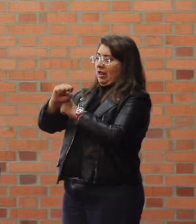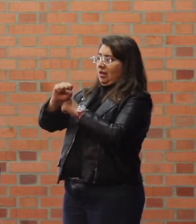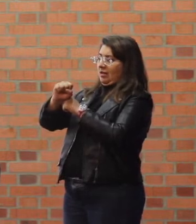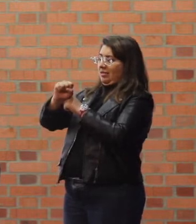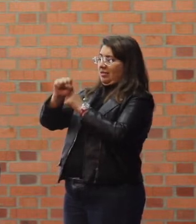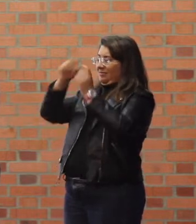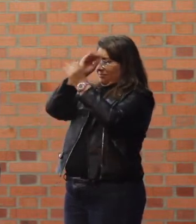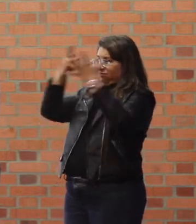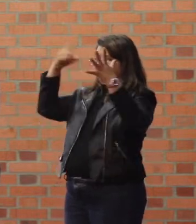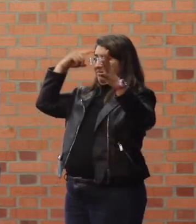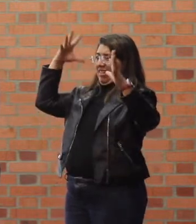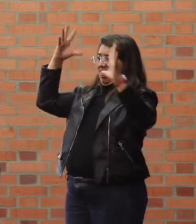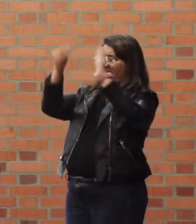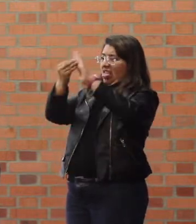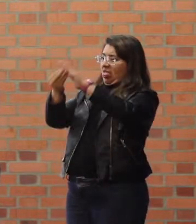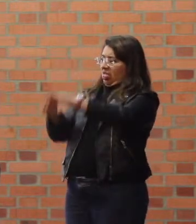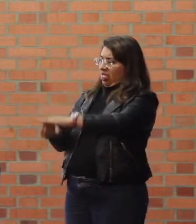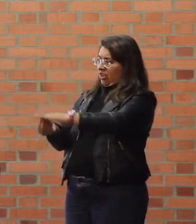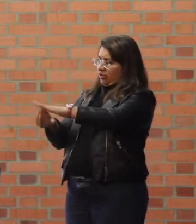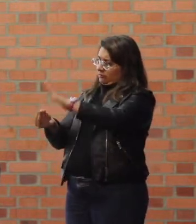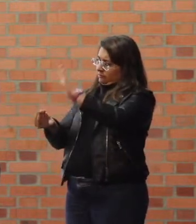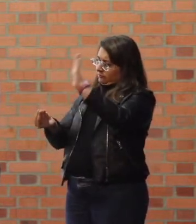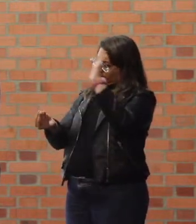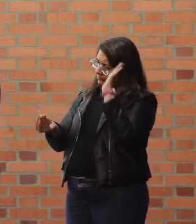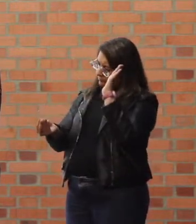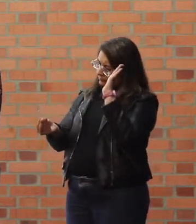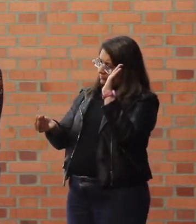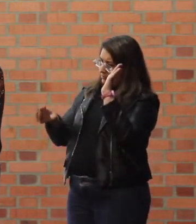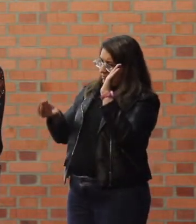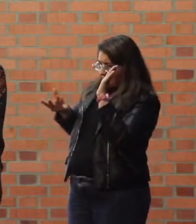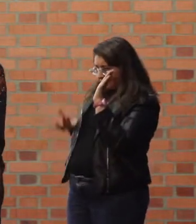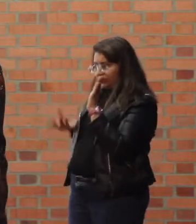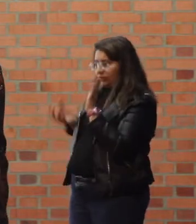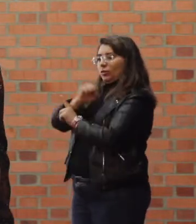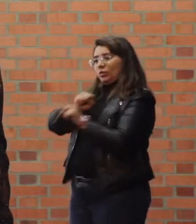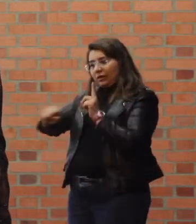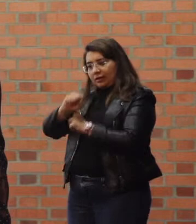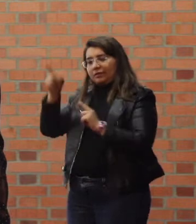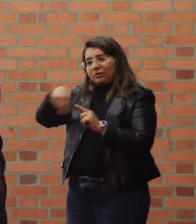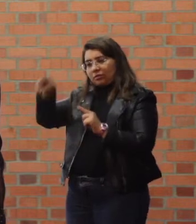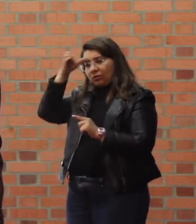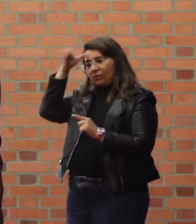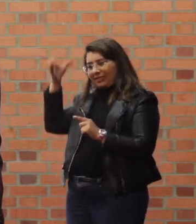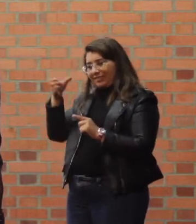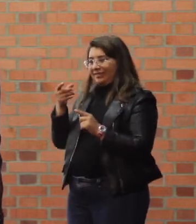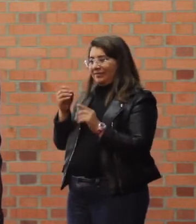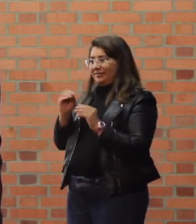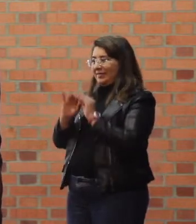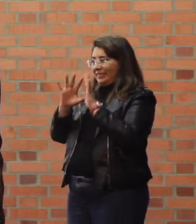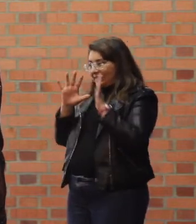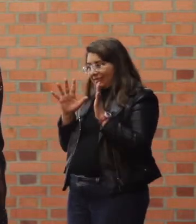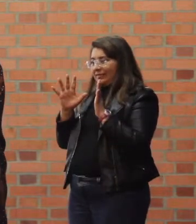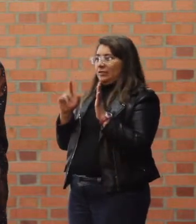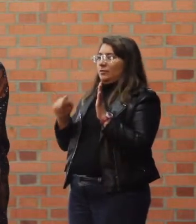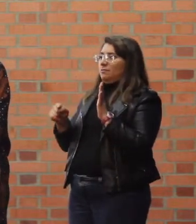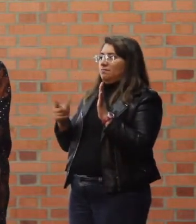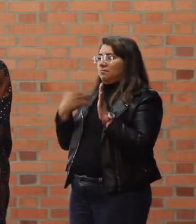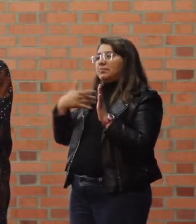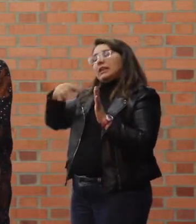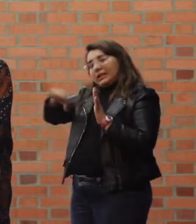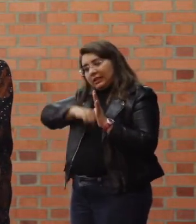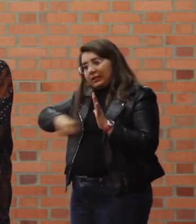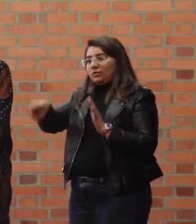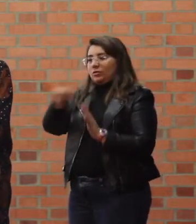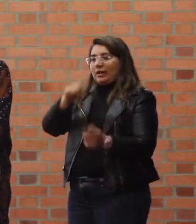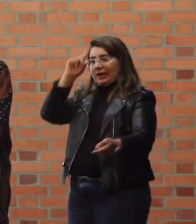como la mejor definición de la despenalización social que yo creo que es un concepto que nadie entendería si no se lo explican